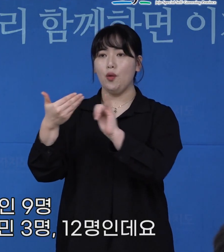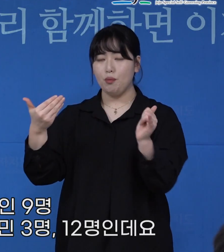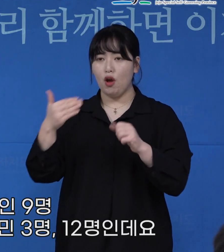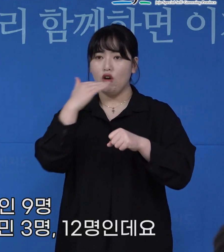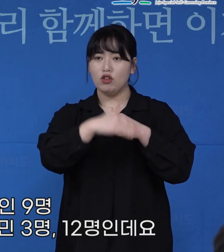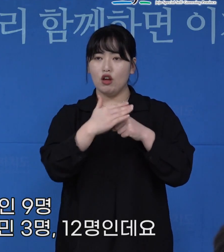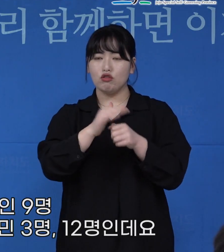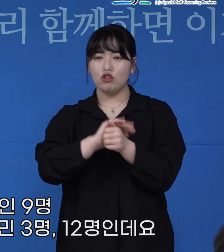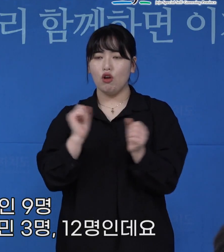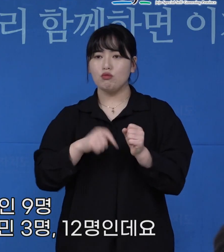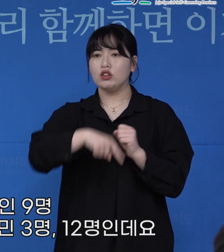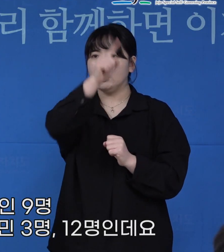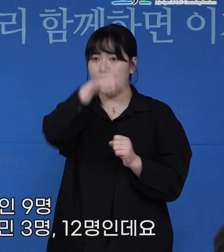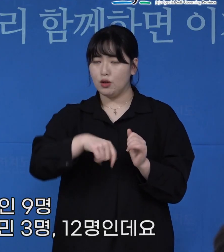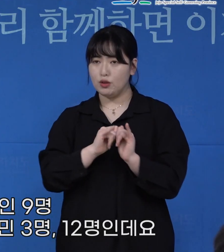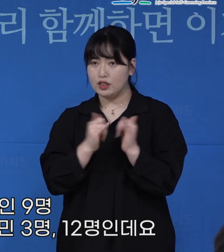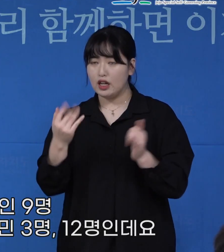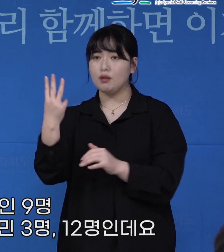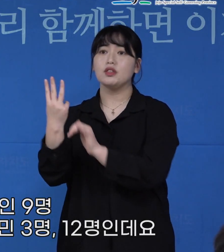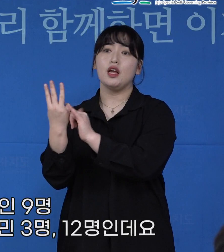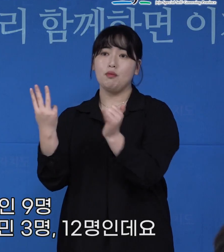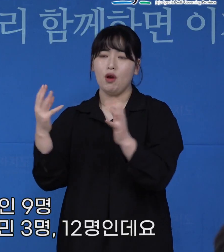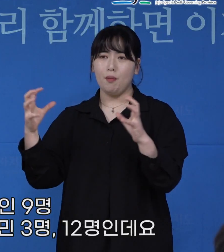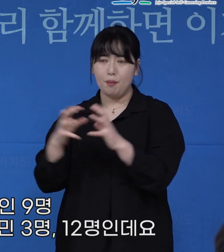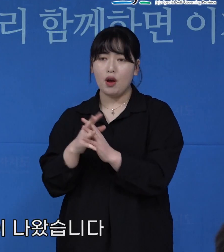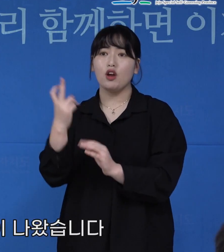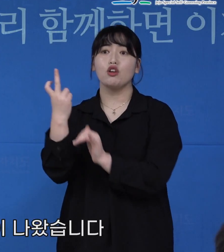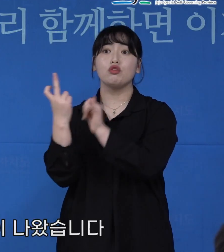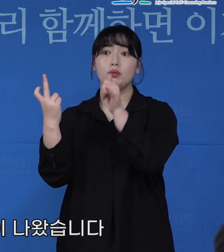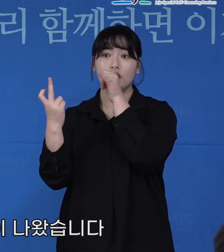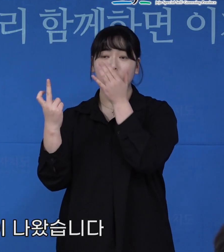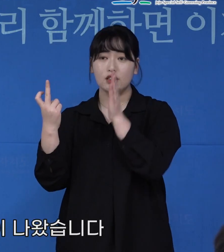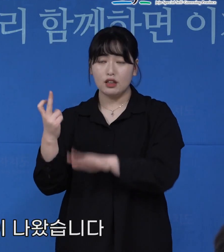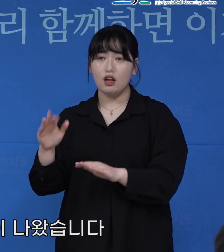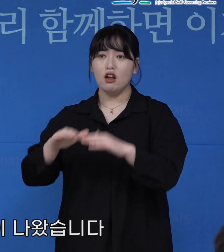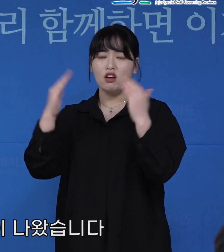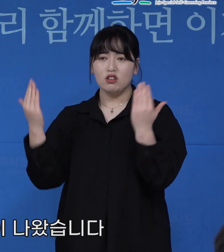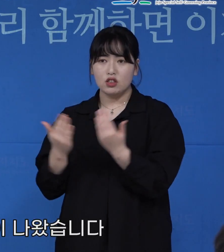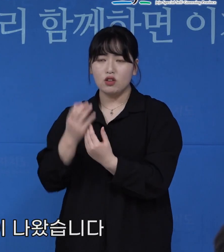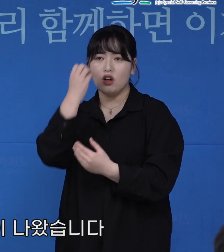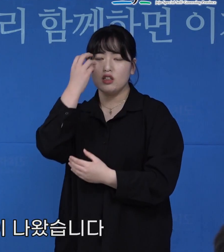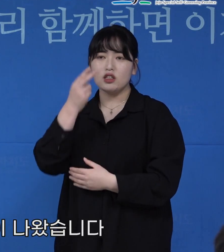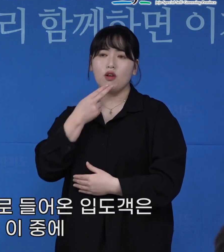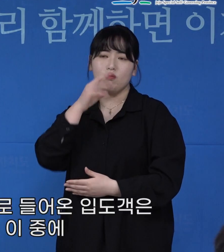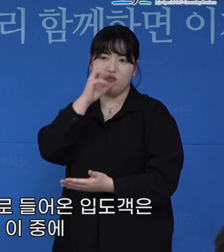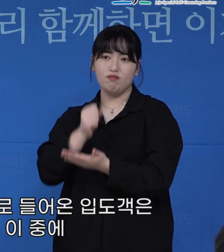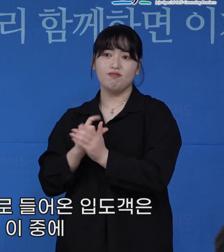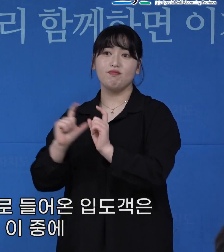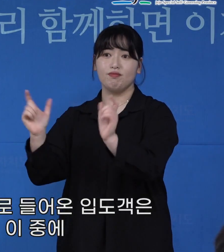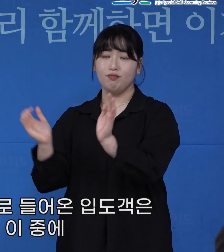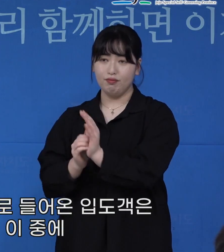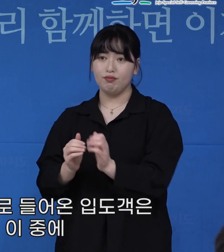대구 경북을 다녀온 도민 3명, 12명인데요. 전원 음성 판정이 나왔습니다.